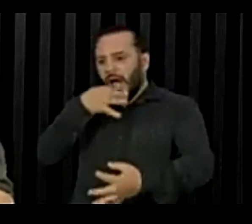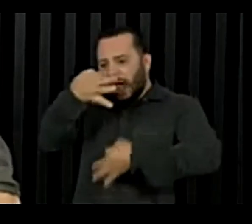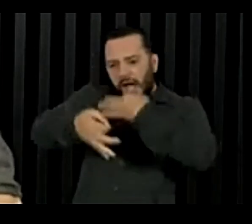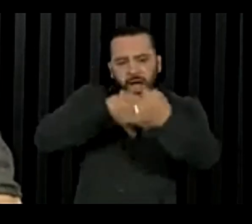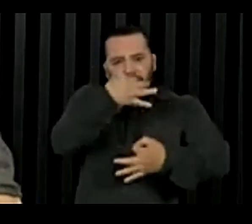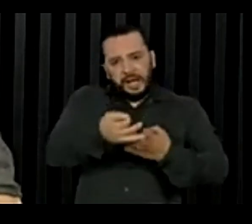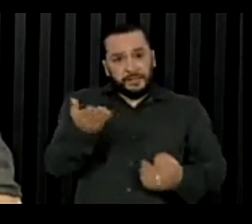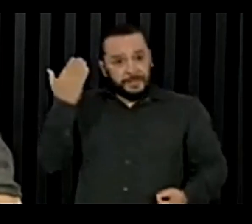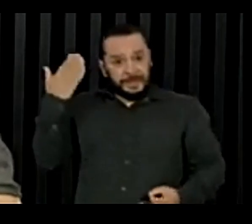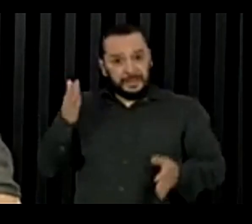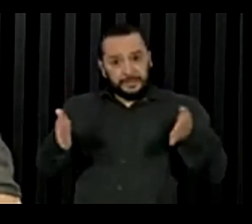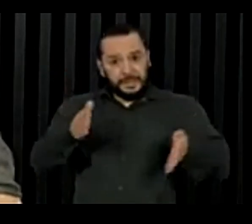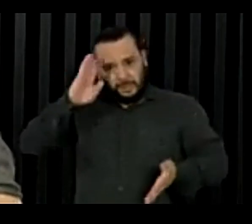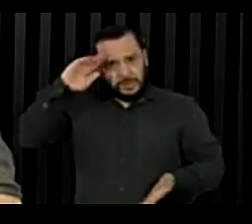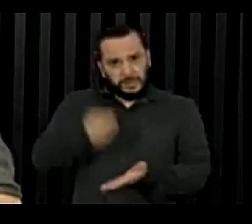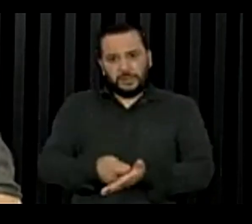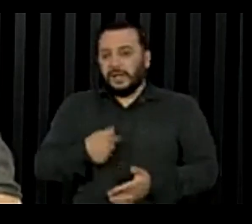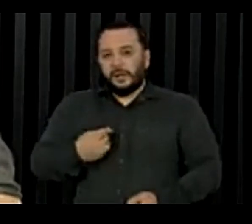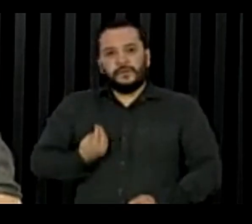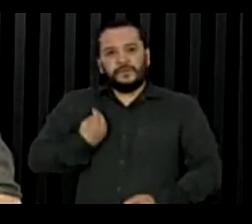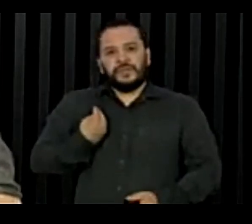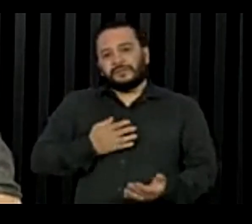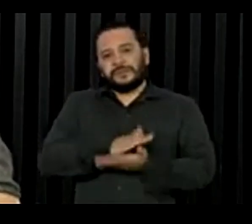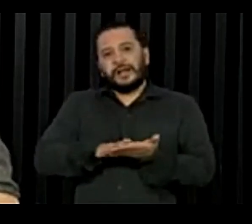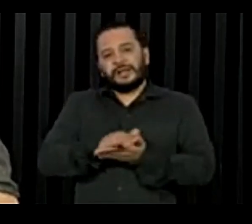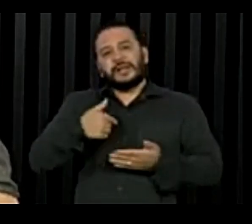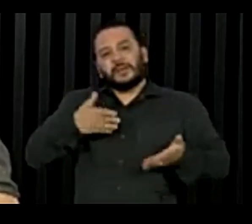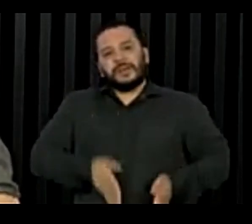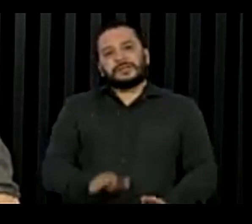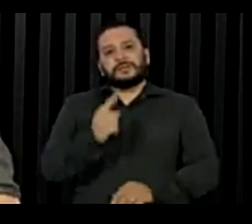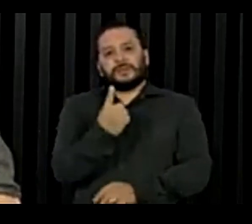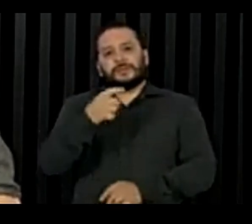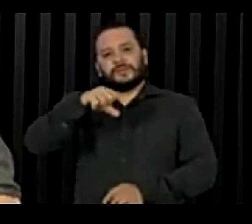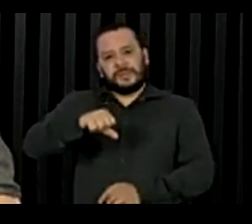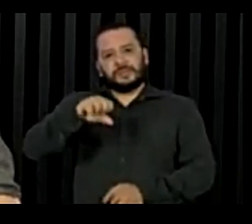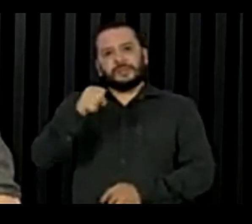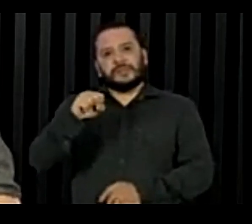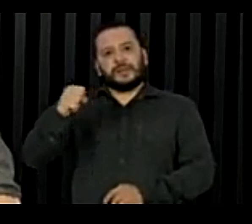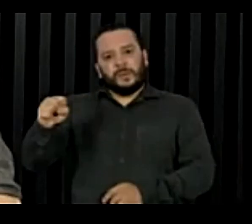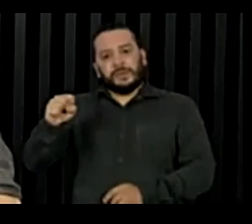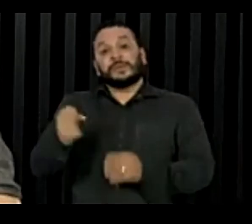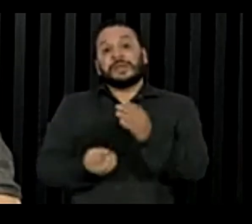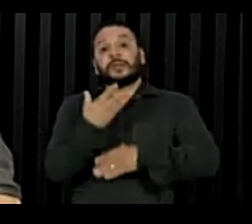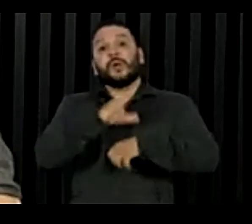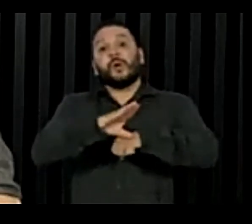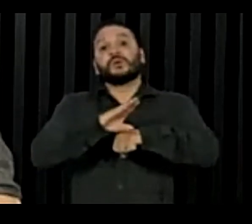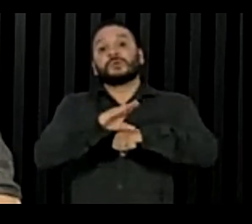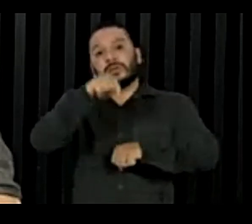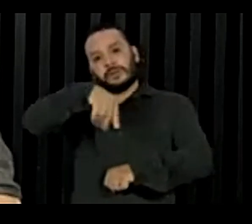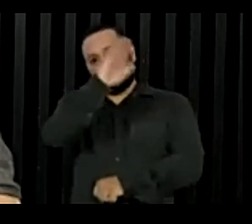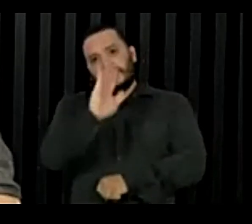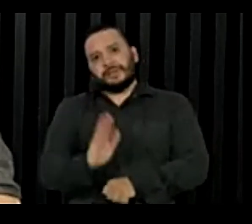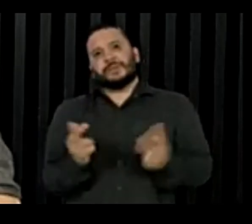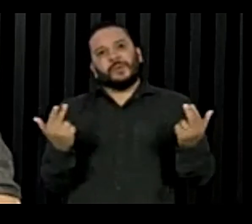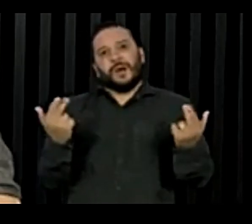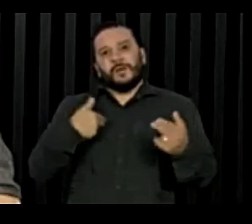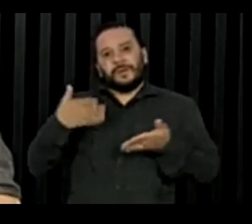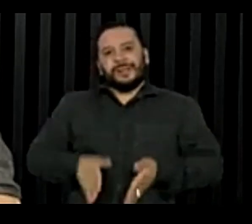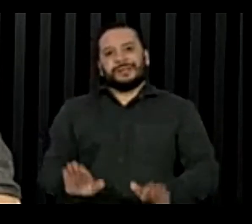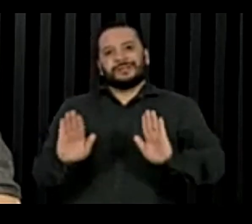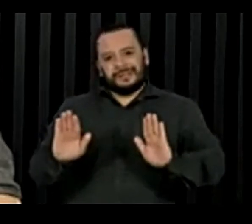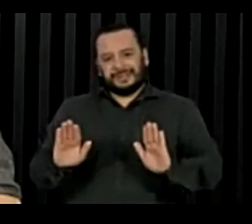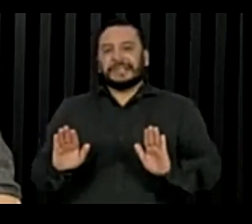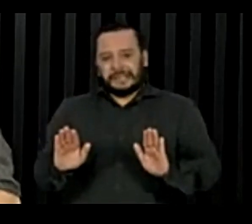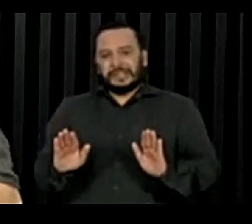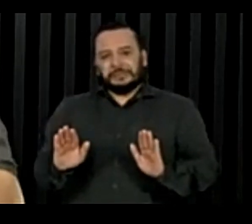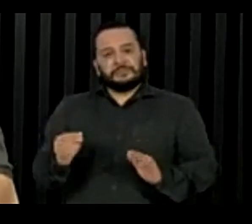da ditadura militar, eu não estava vivo, mas eu nasci em 88, o ano da criação da Constituinte e da nossa